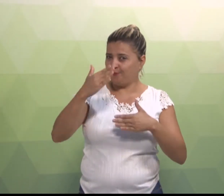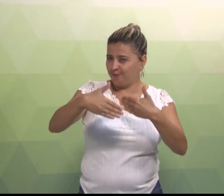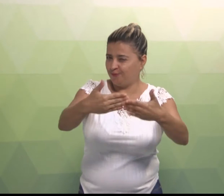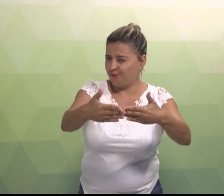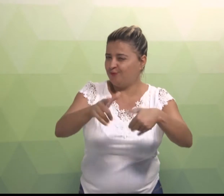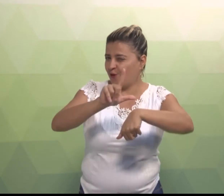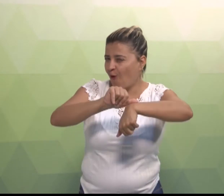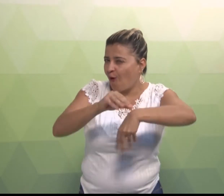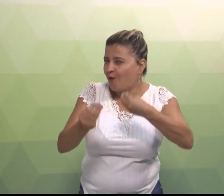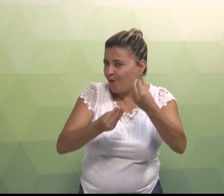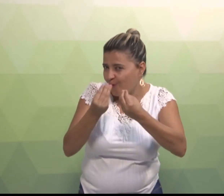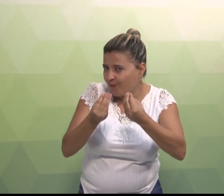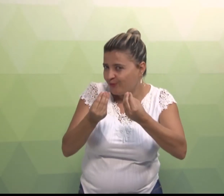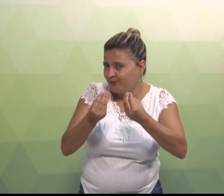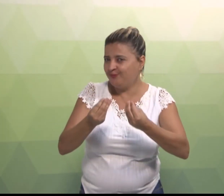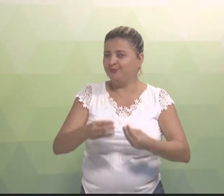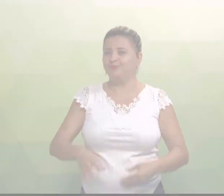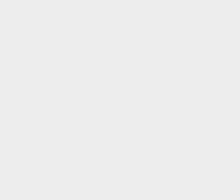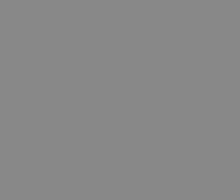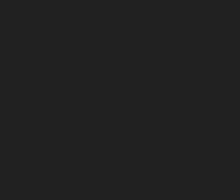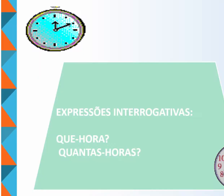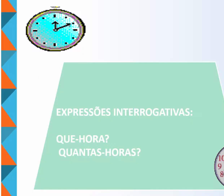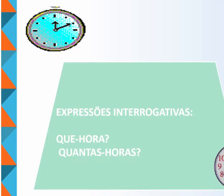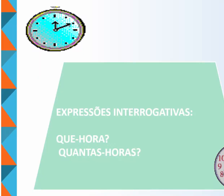Então, vamos adiante na questão das horas.